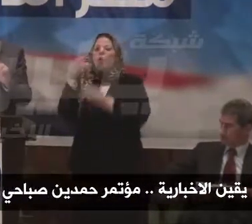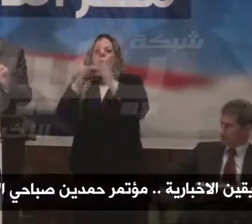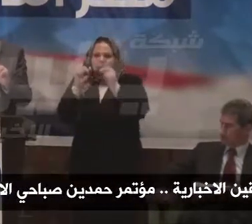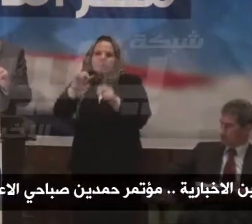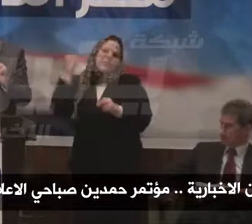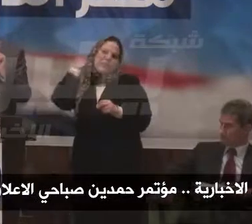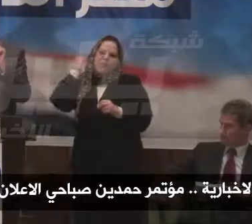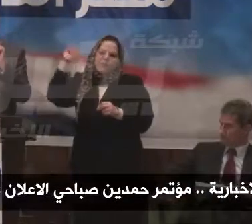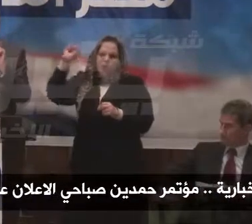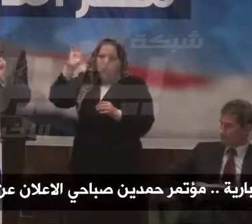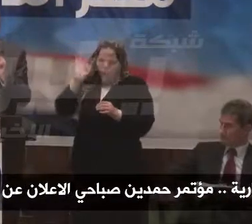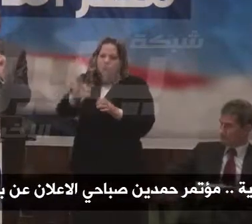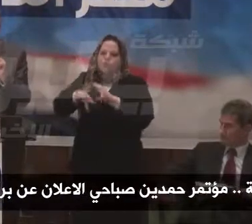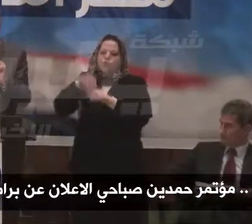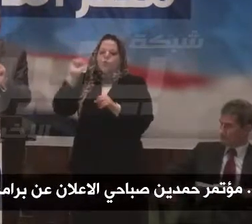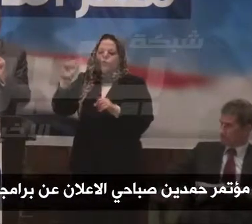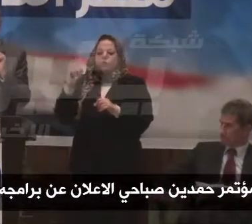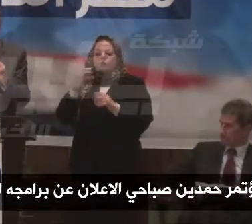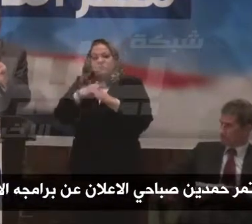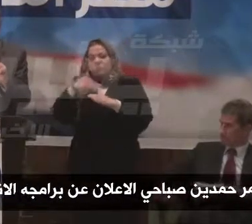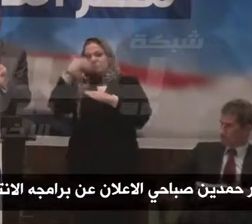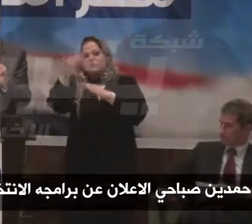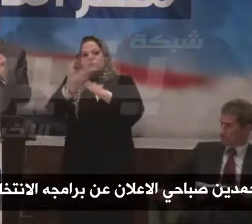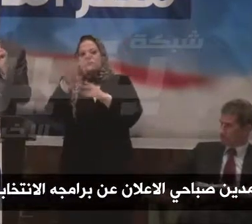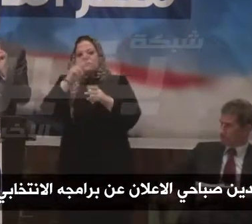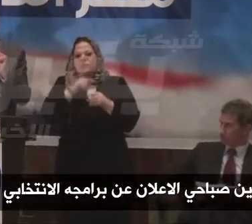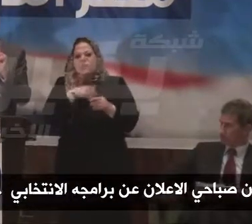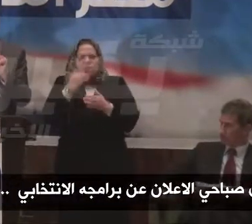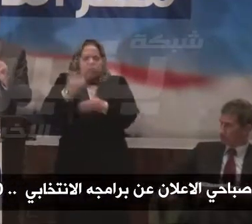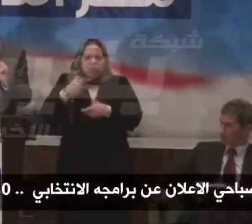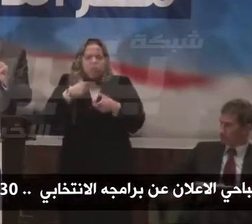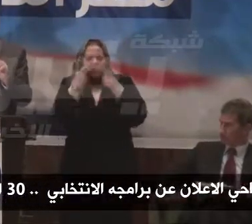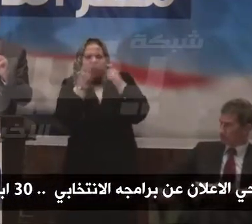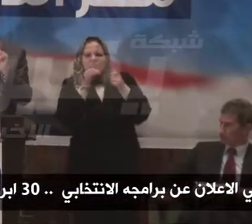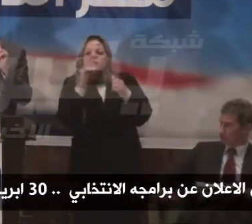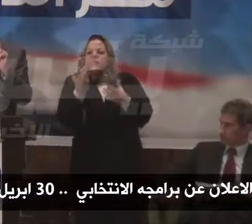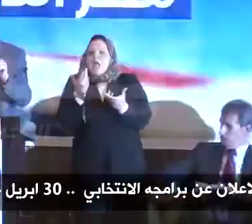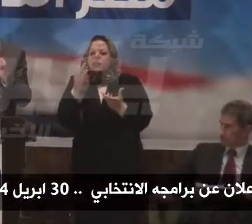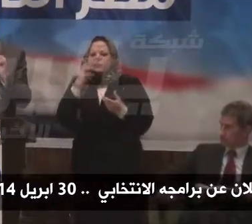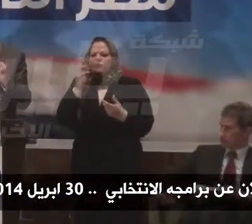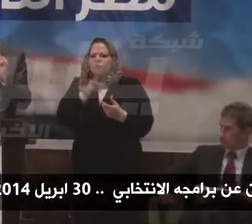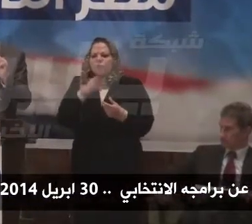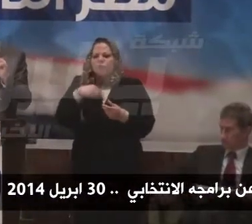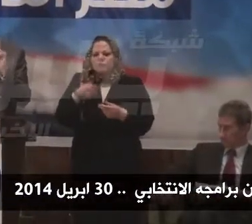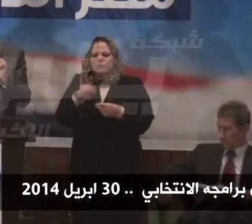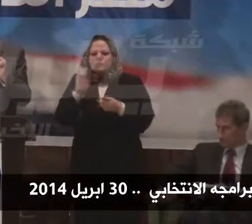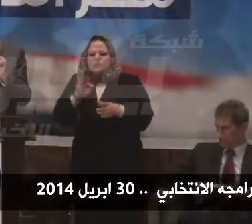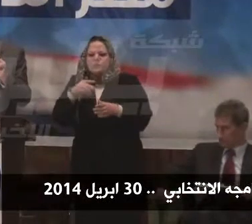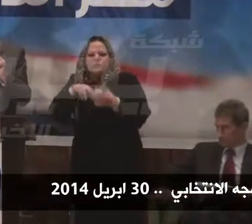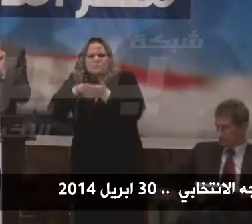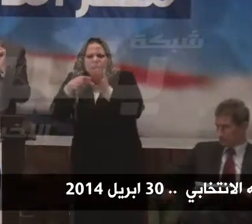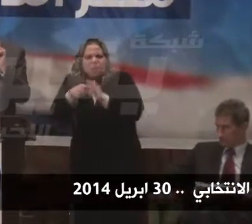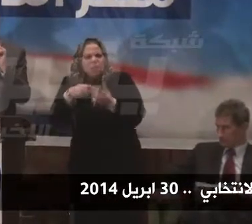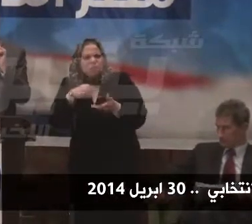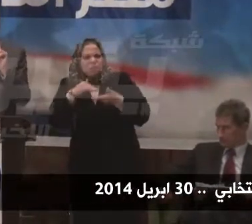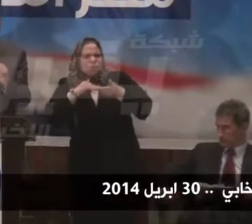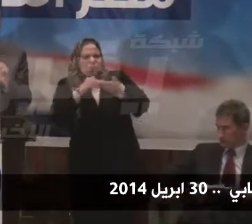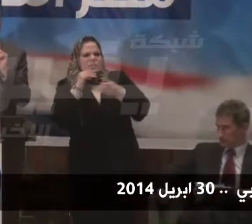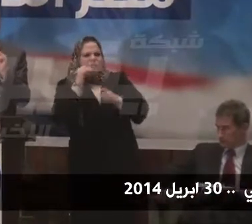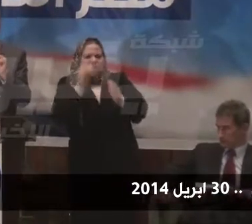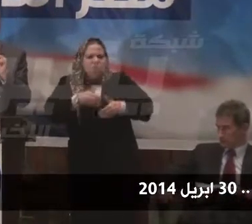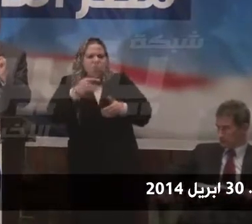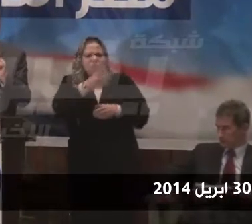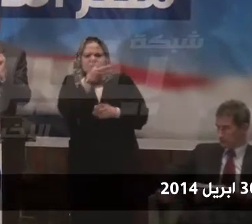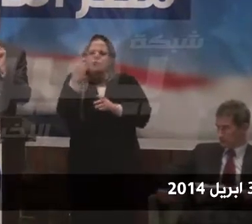في حصاد. النقطة الأخرى والهامة إن احنا إزاي هنطلع أكل كمان نظيف، إن احنا